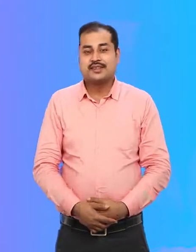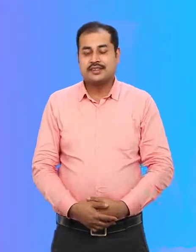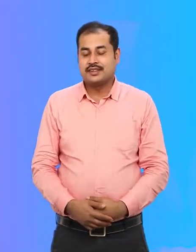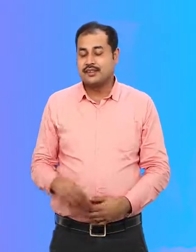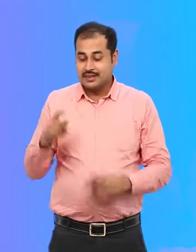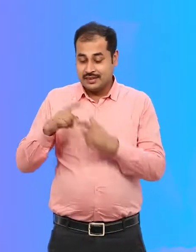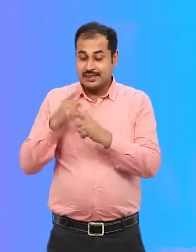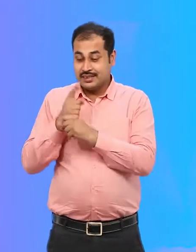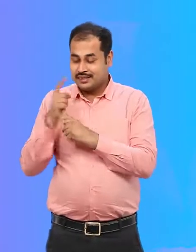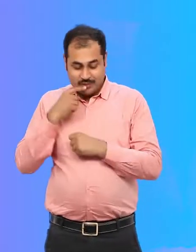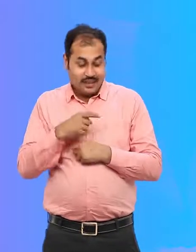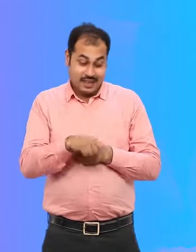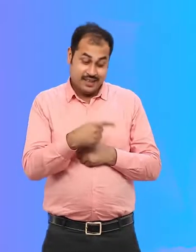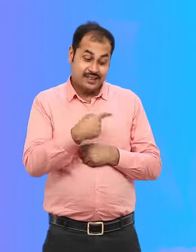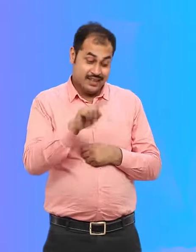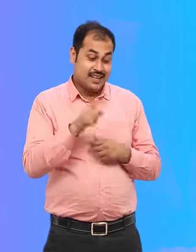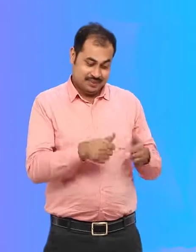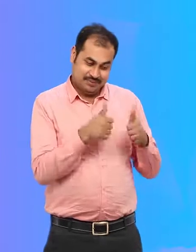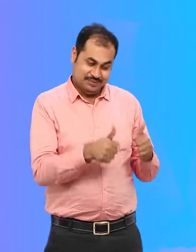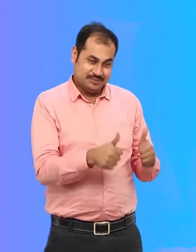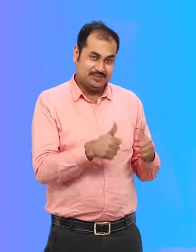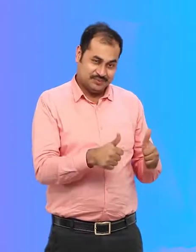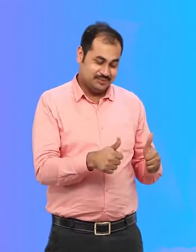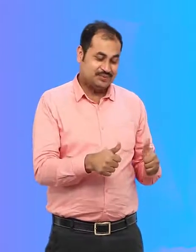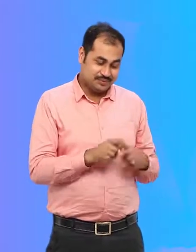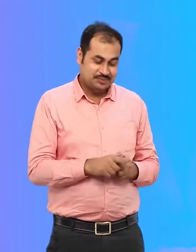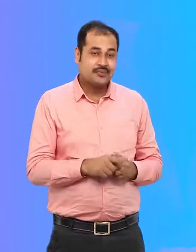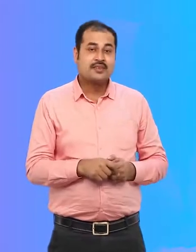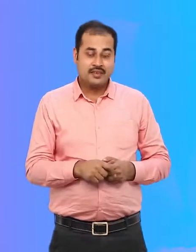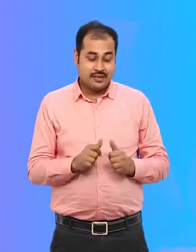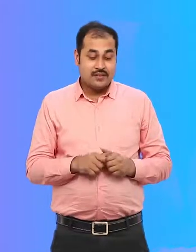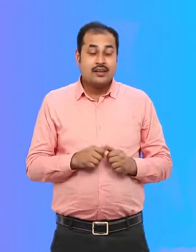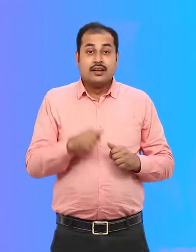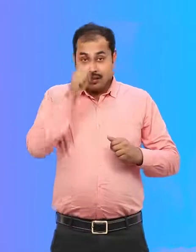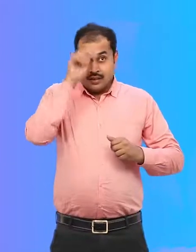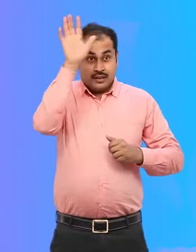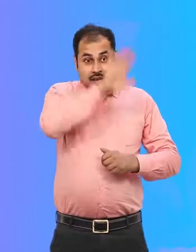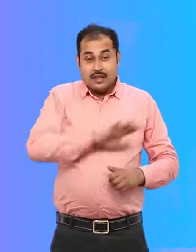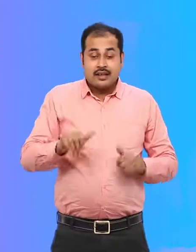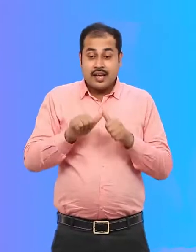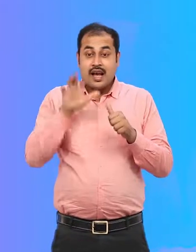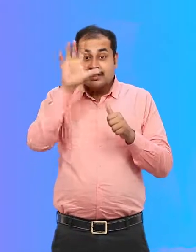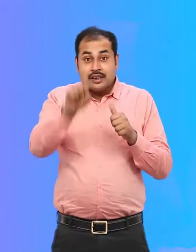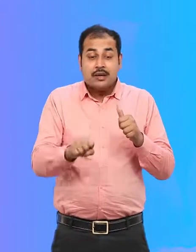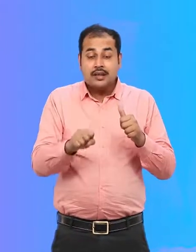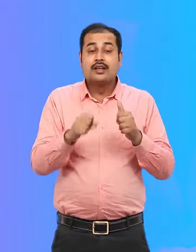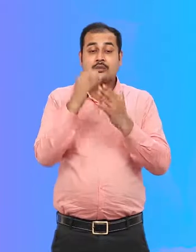ओ मैडम कहती है बिल्कुल सही प्रिय कि हमें सुरम्यता के महत्व का प्रसार करने के